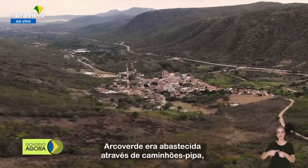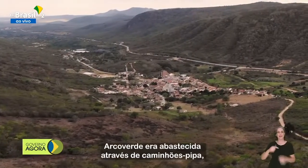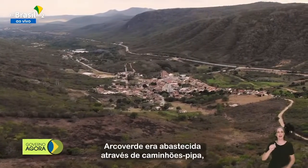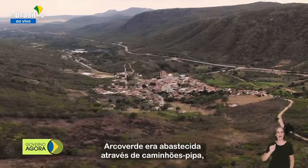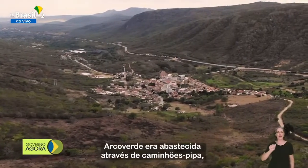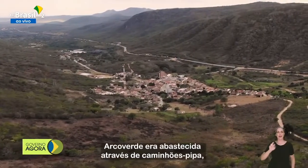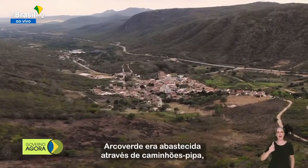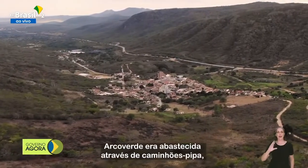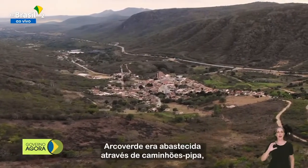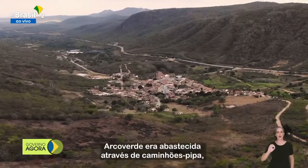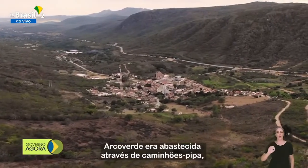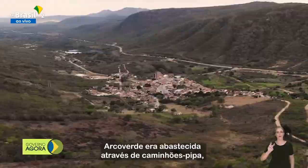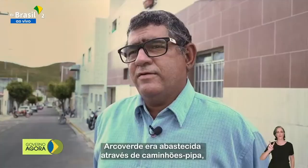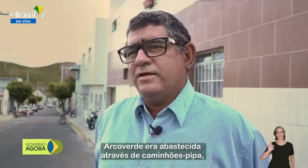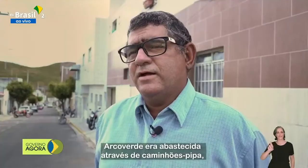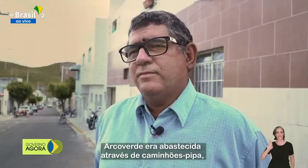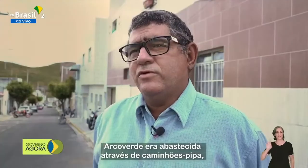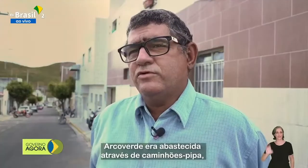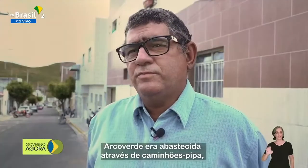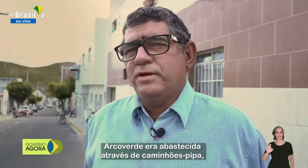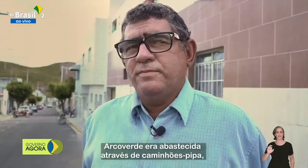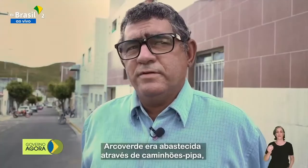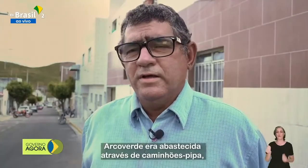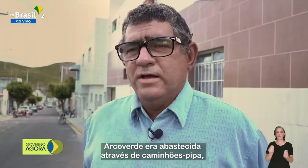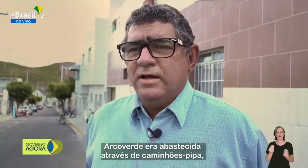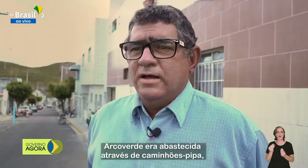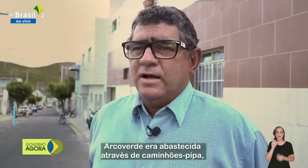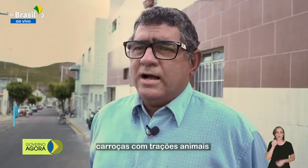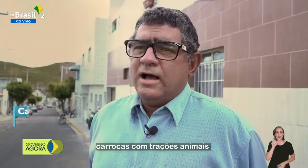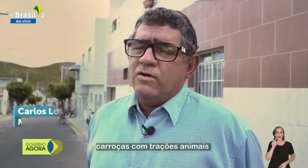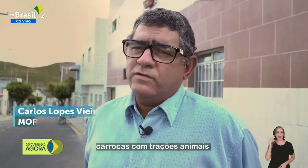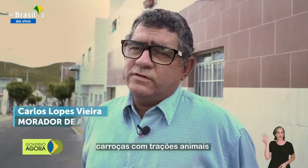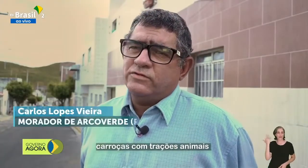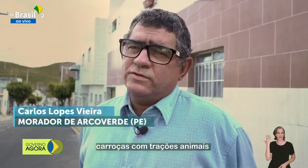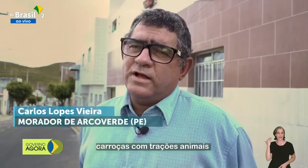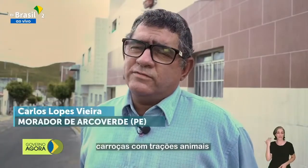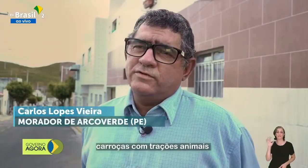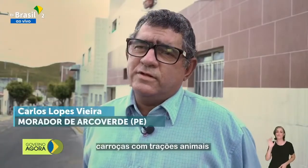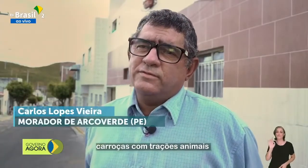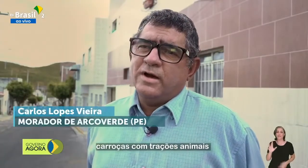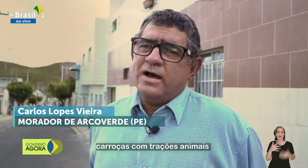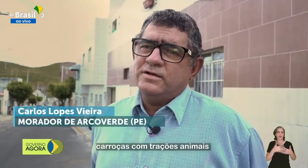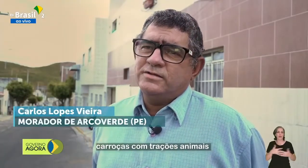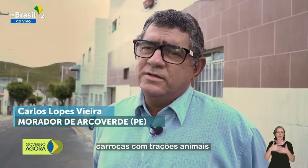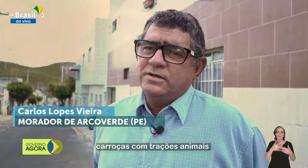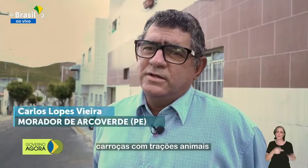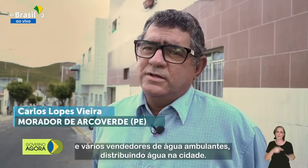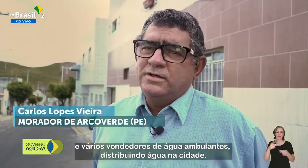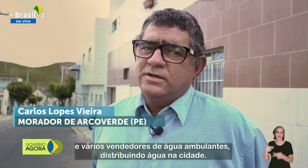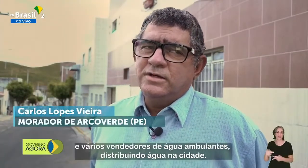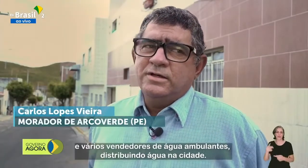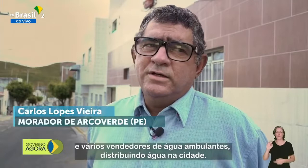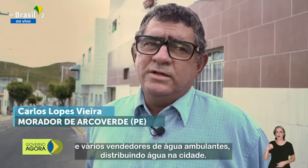Arco Verde era abastecida através de caminhões-pipas, carroças com trações animais